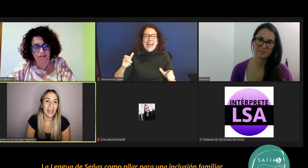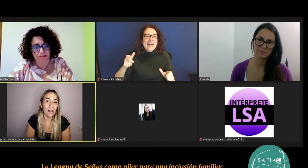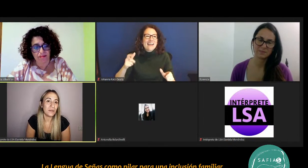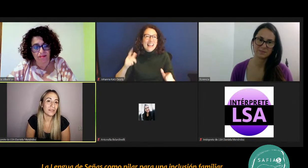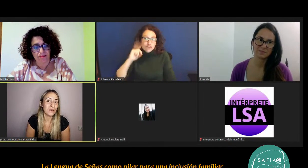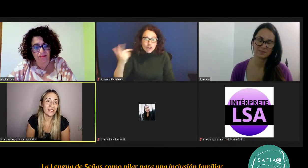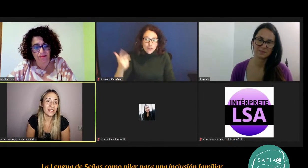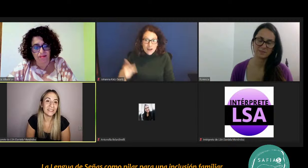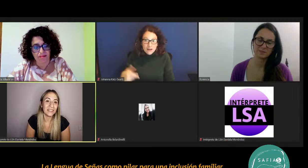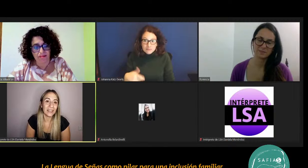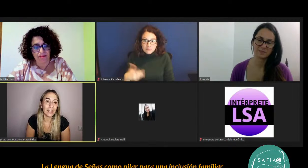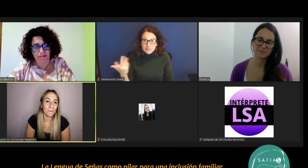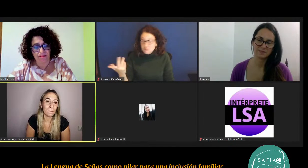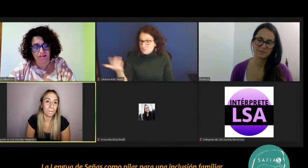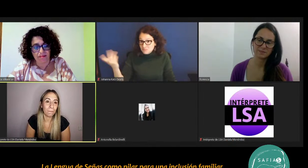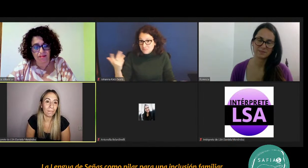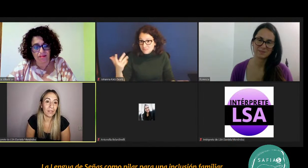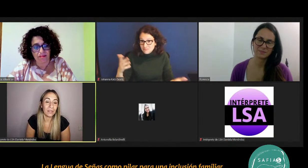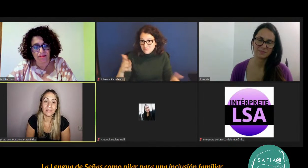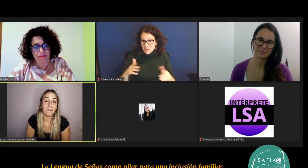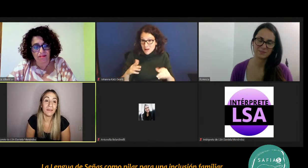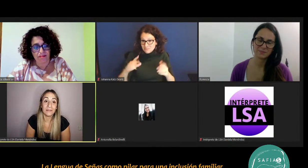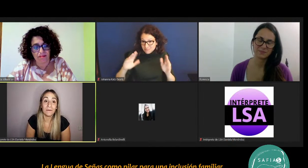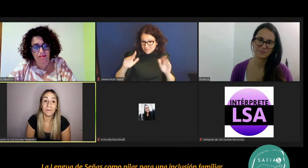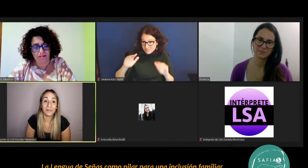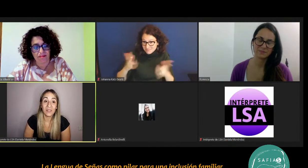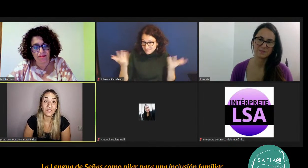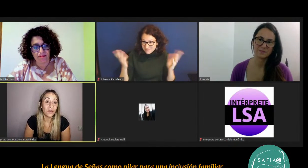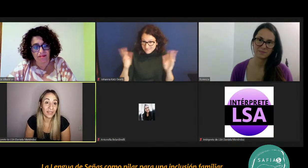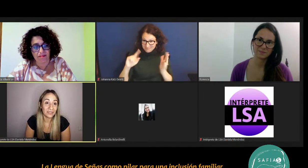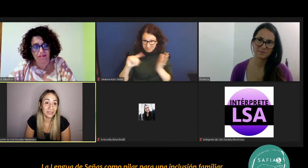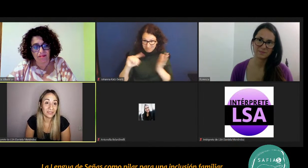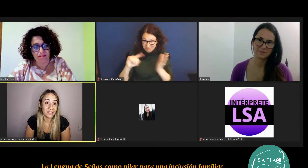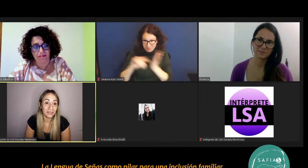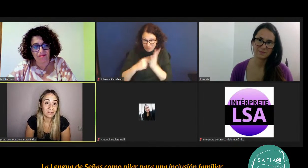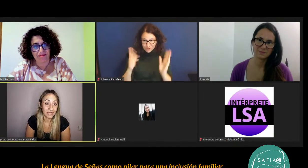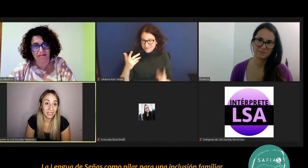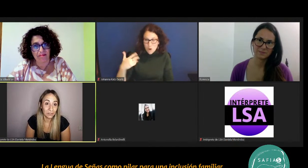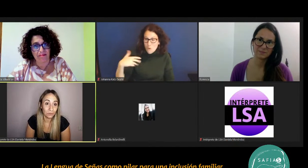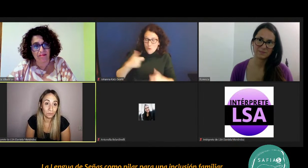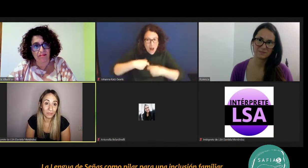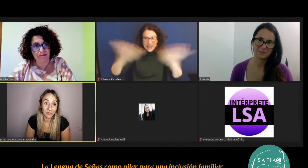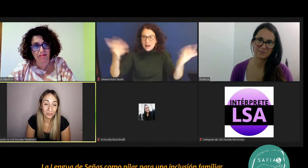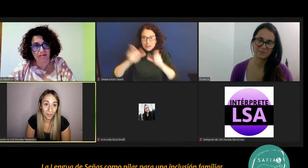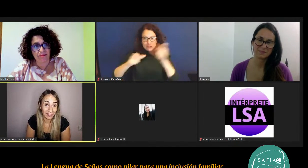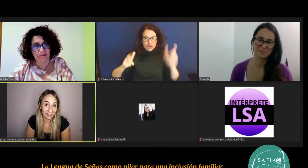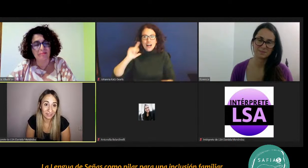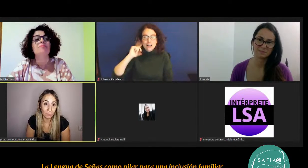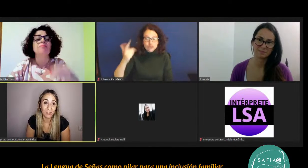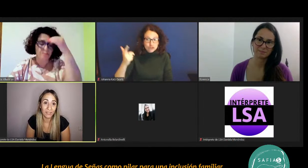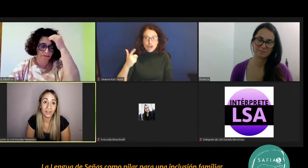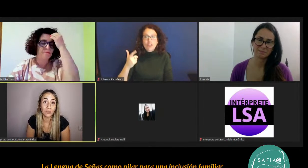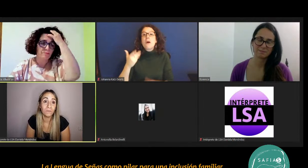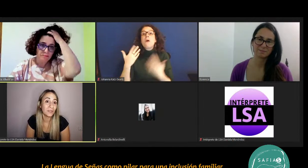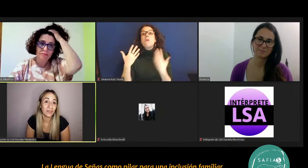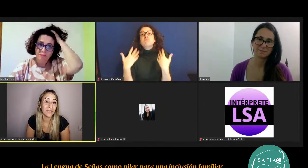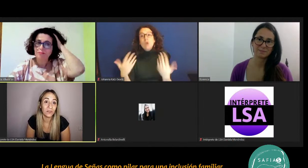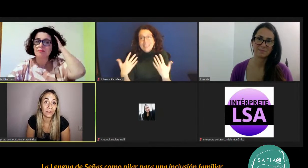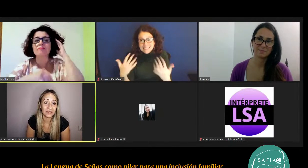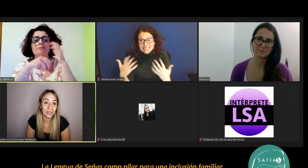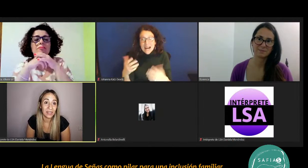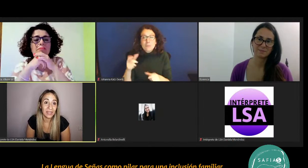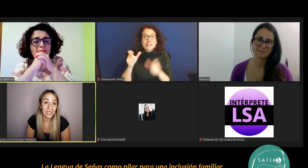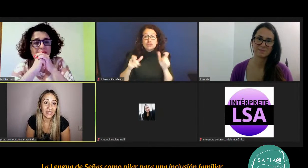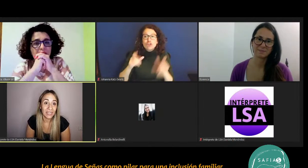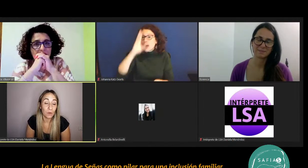ven a las personas, se ve personas sordas, ¿sí? Son personas sordas. La comunidad sorda son personas